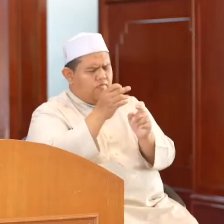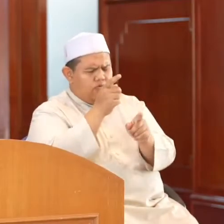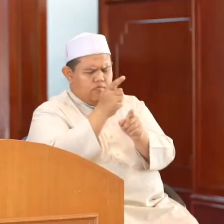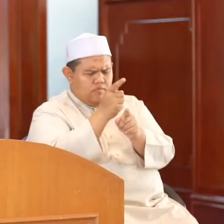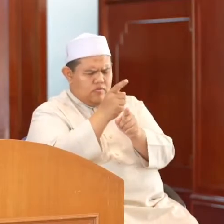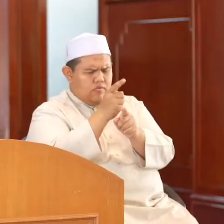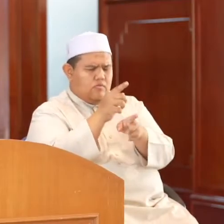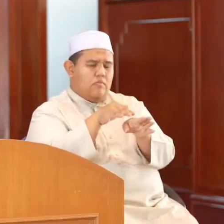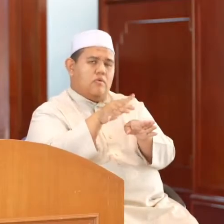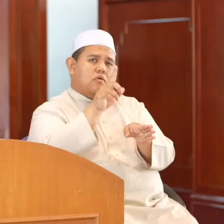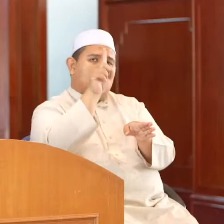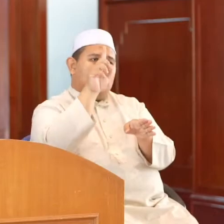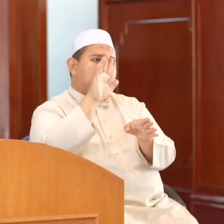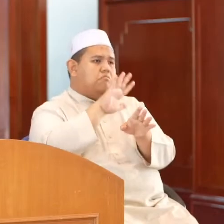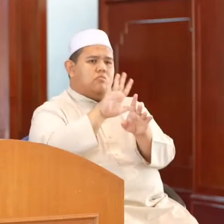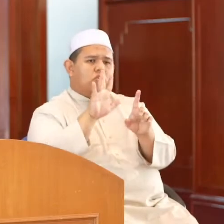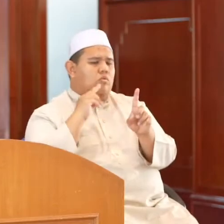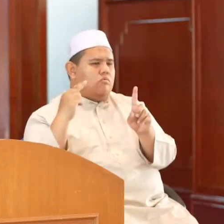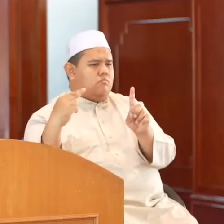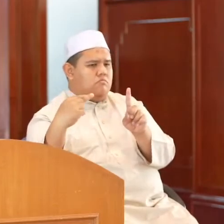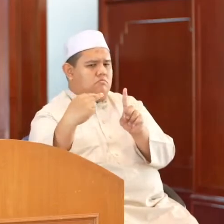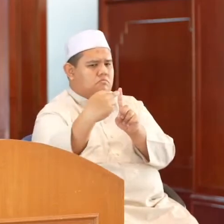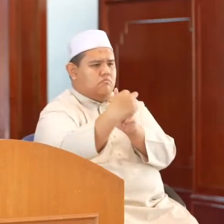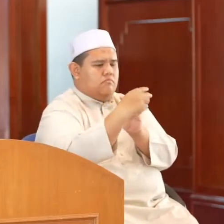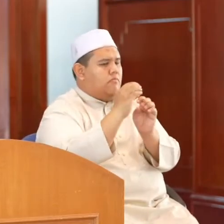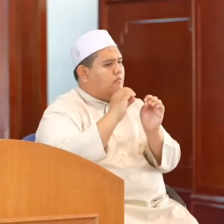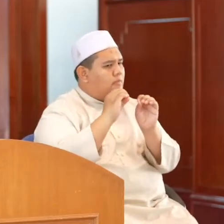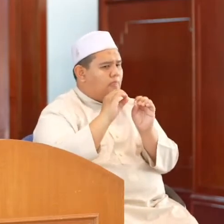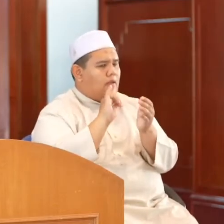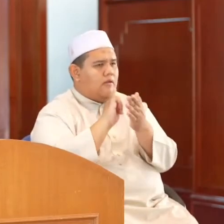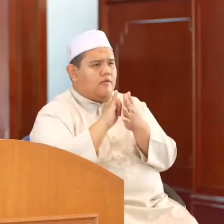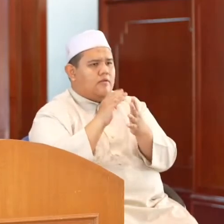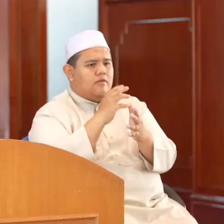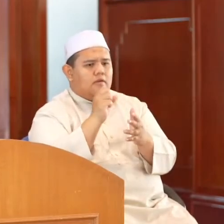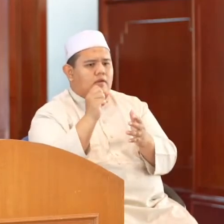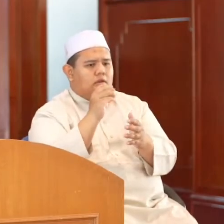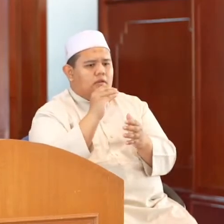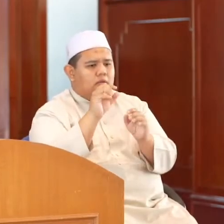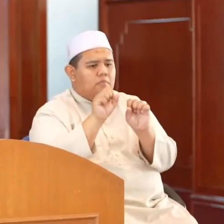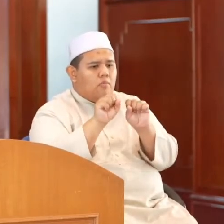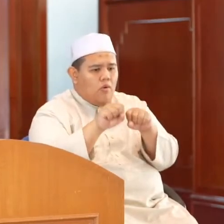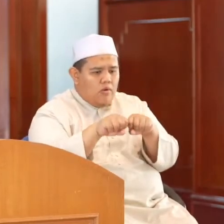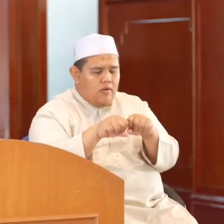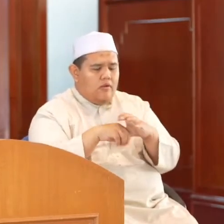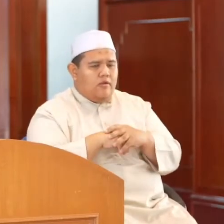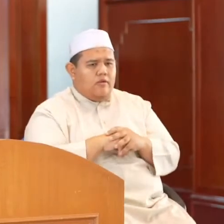menjadi tumpuan kepada manusia, dan dia boleh